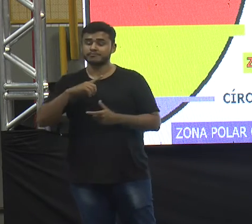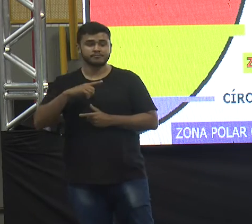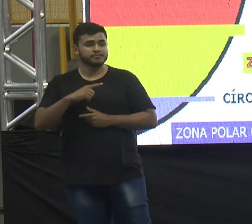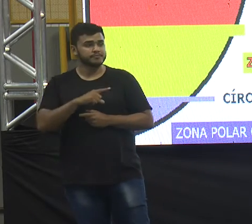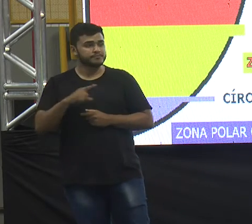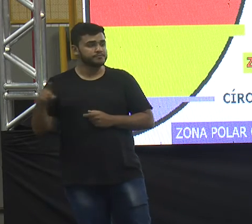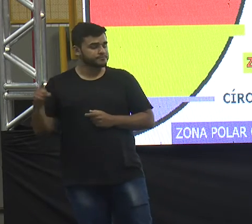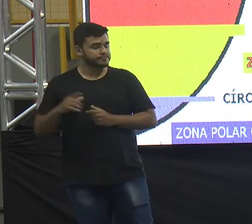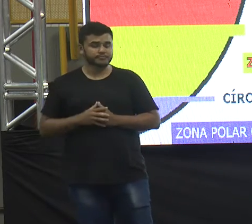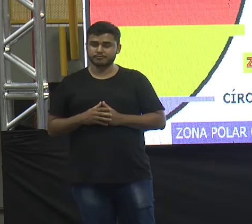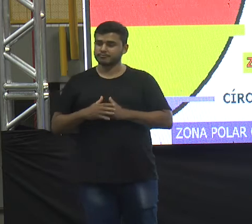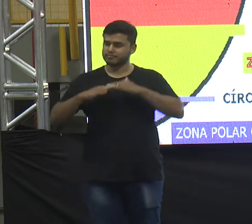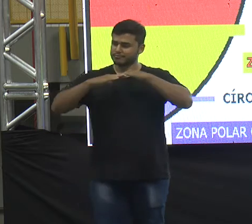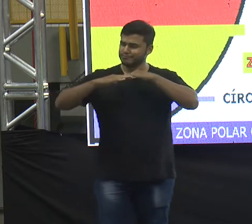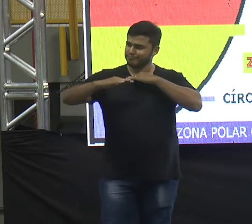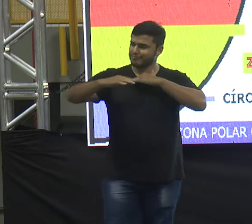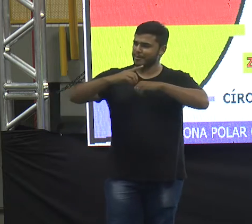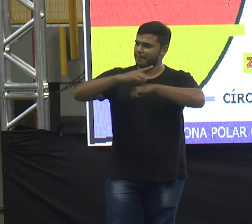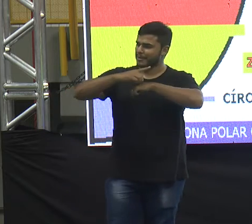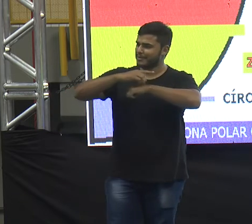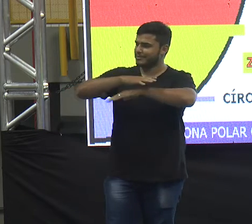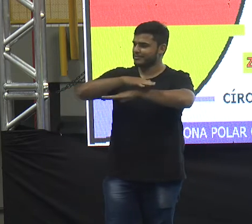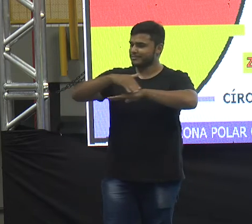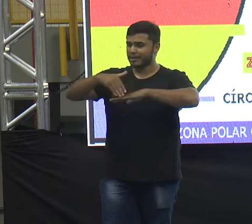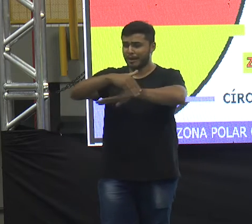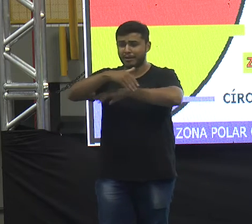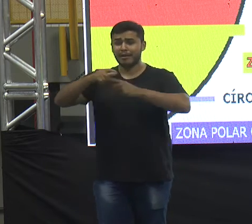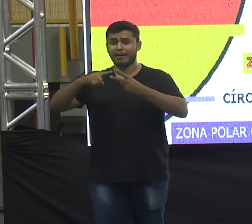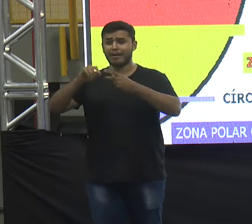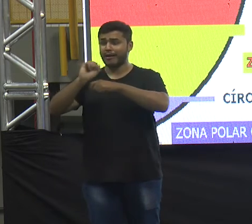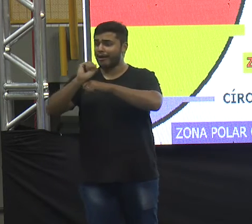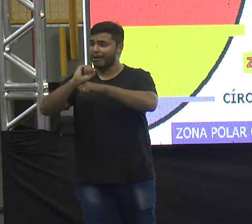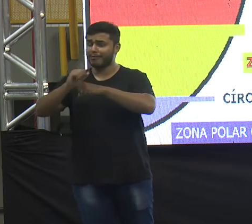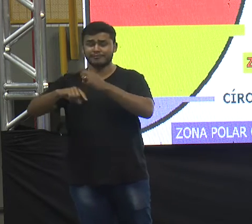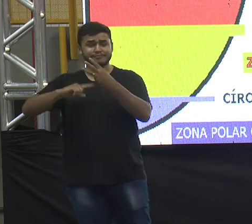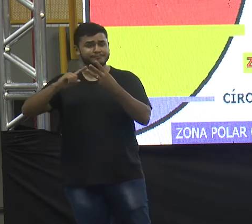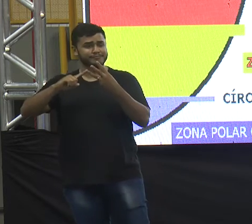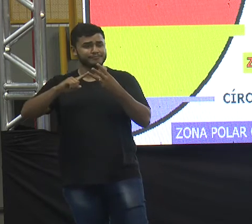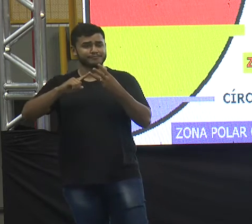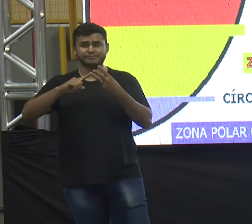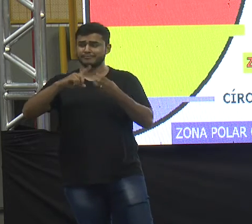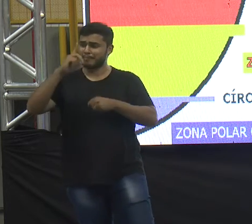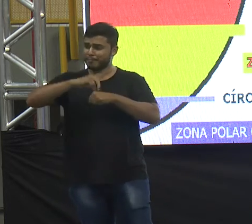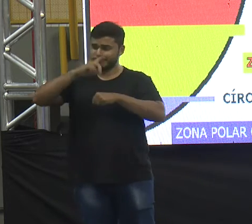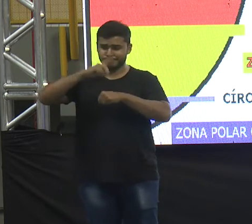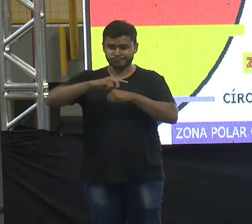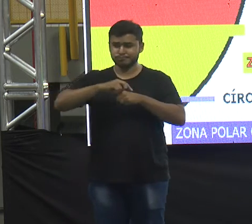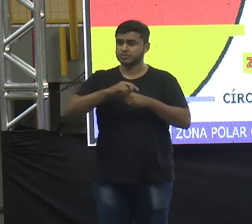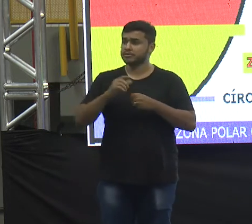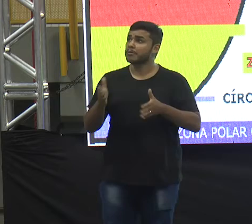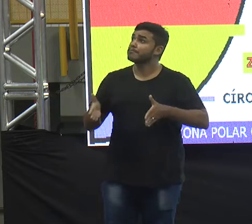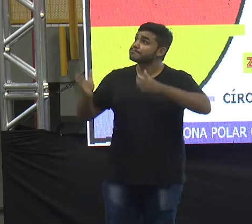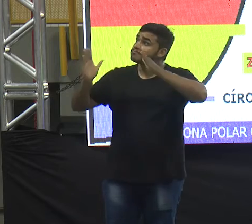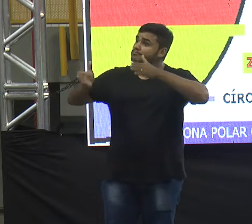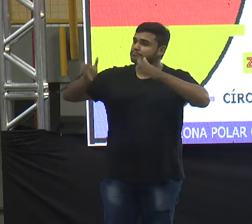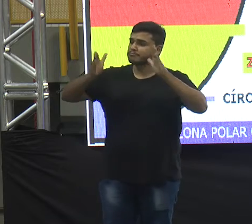Concreto, asfalto, automóveis, tá, prédios, tudo isso absorve e